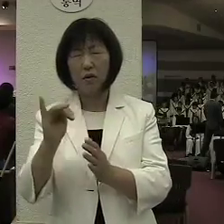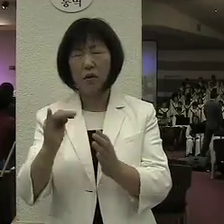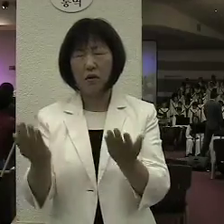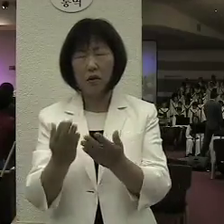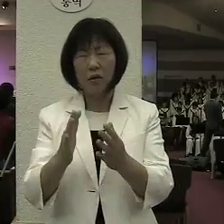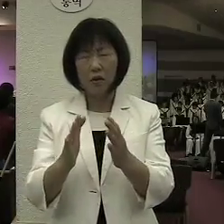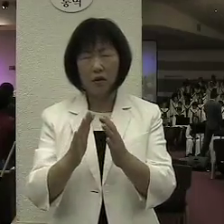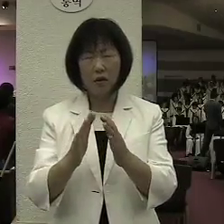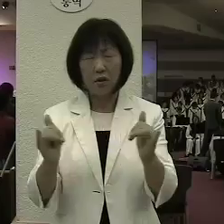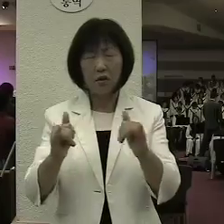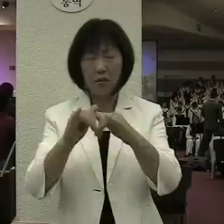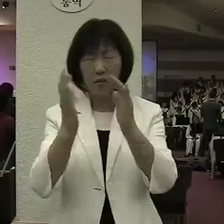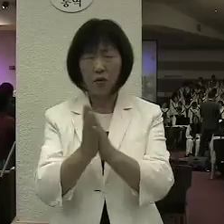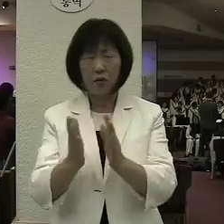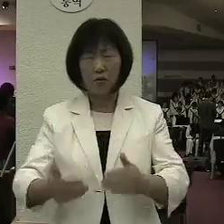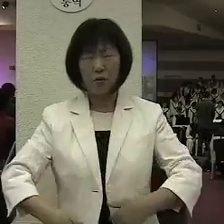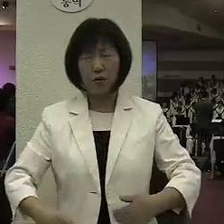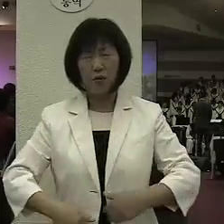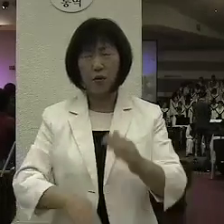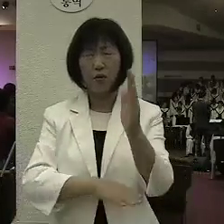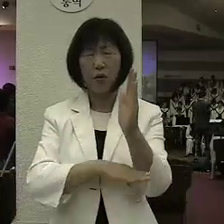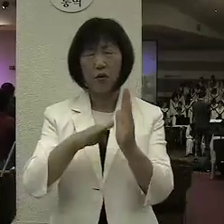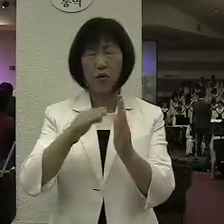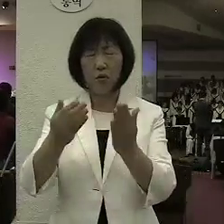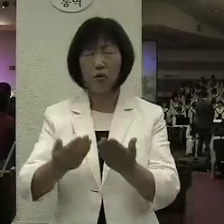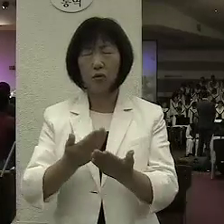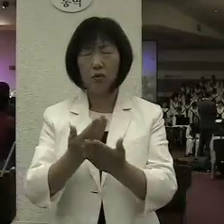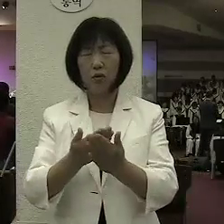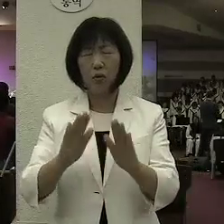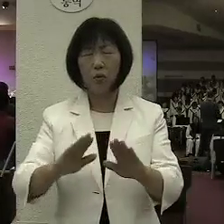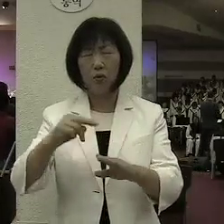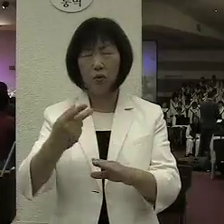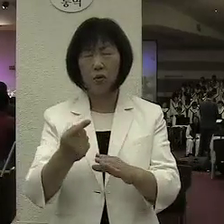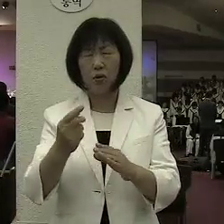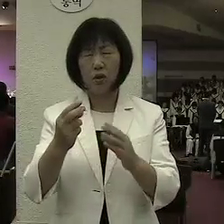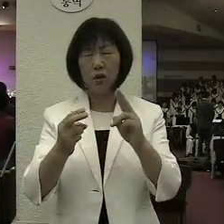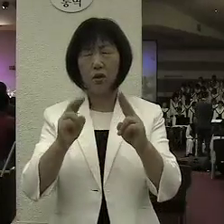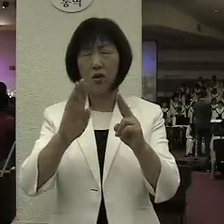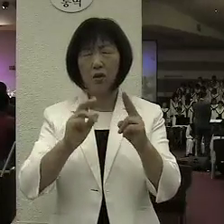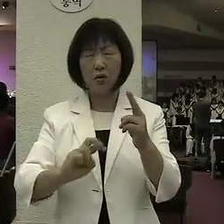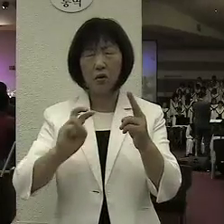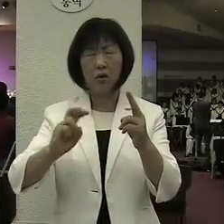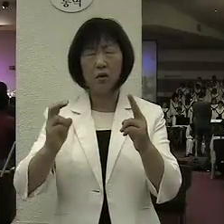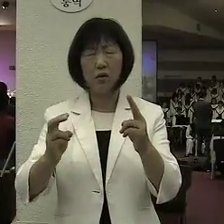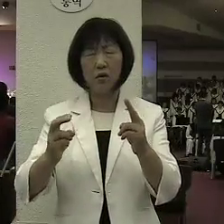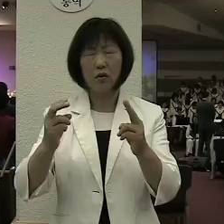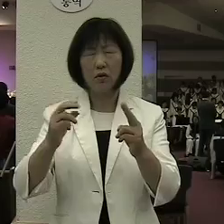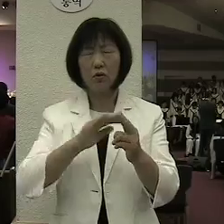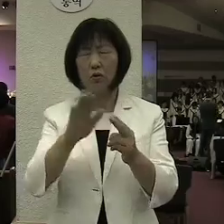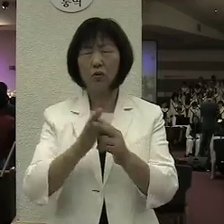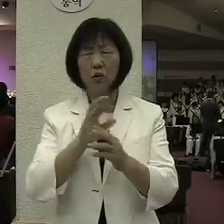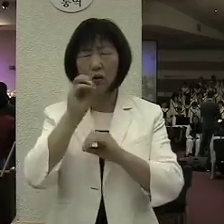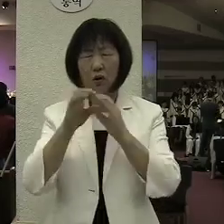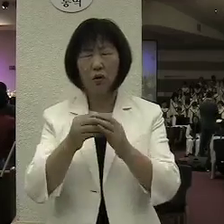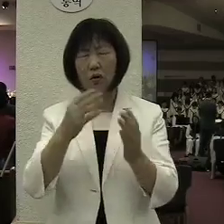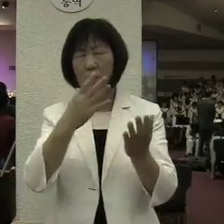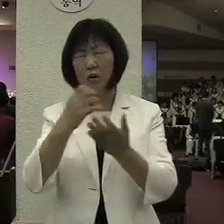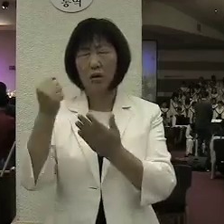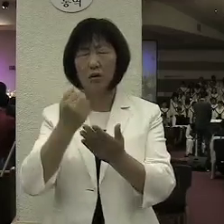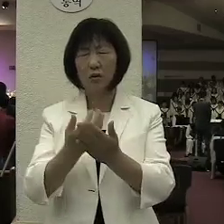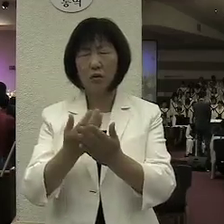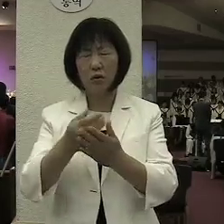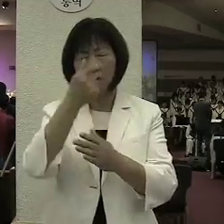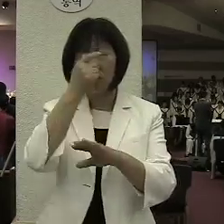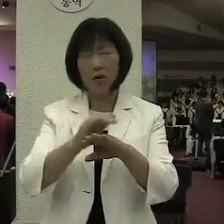할 모든 필요들을 채워 주시옵소서. 오늘도 이부 찬양대의 찬송을 우리들의 간증으로 받아